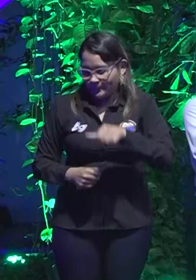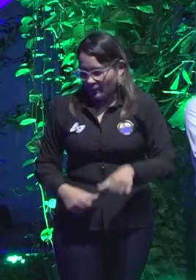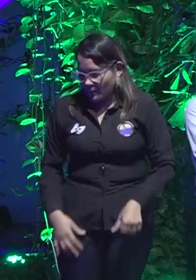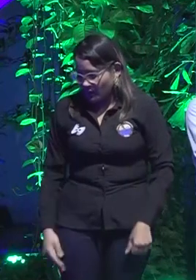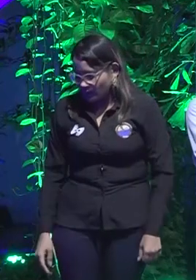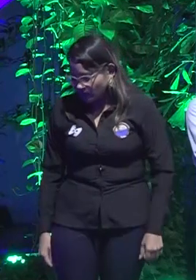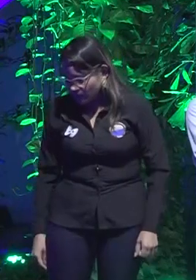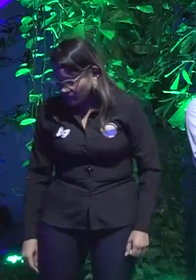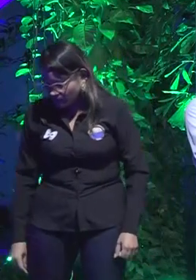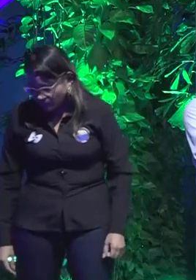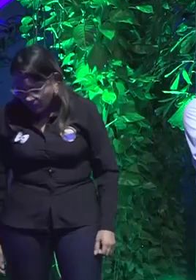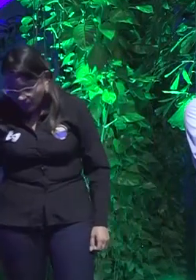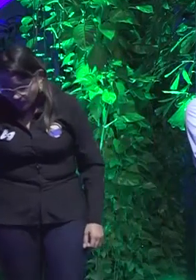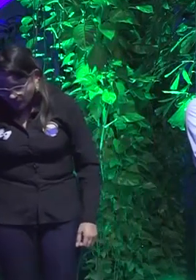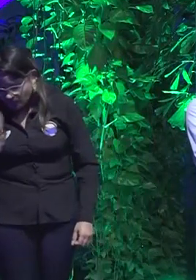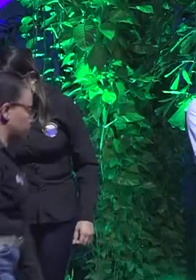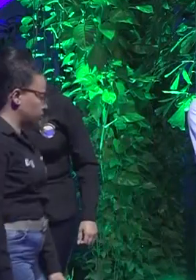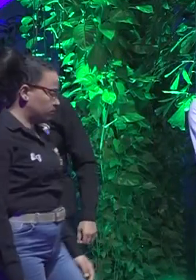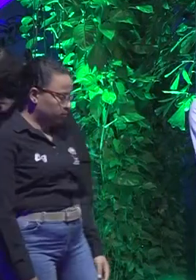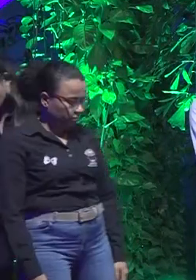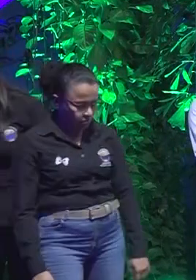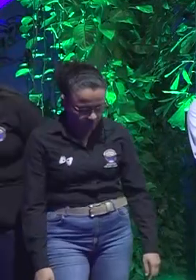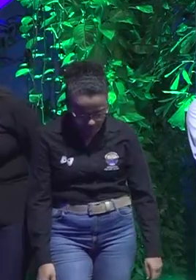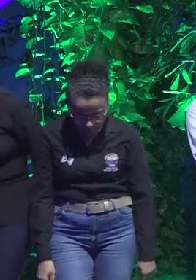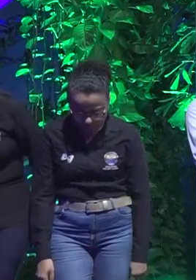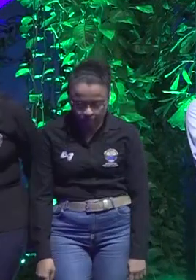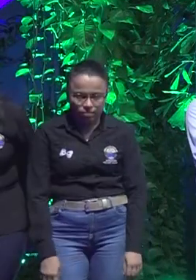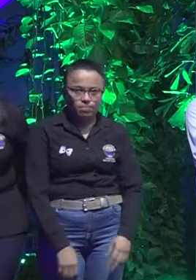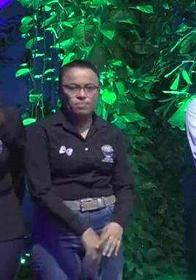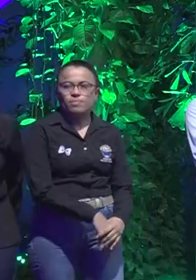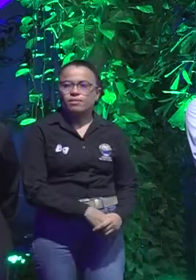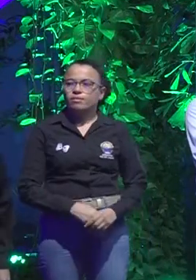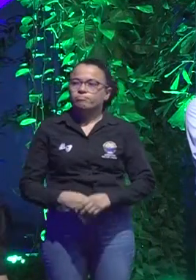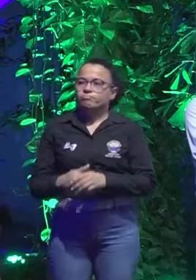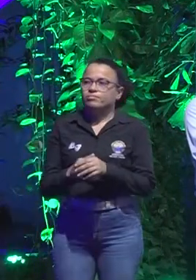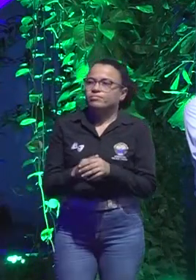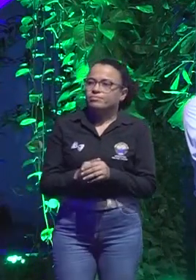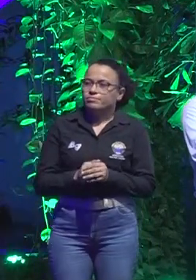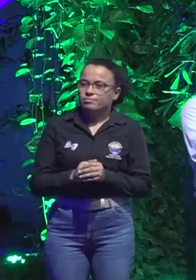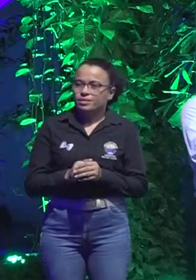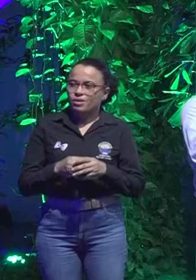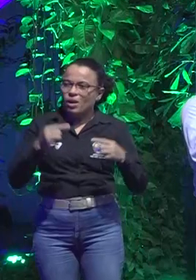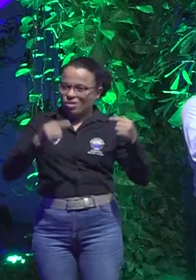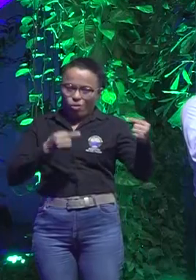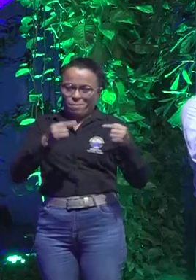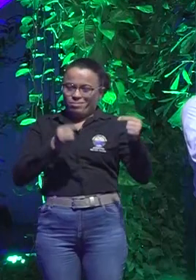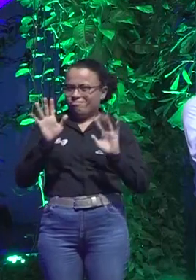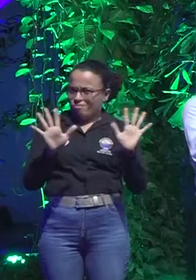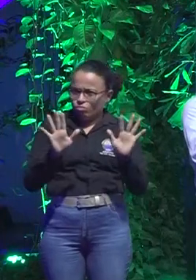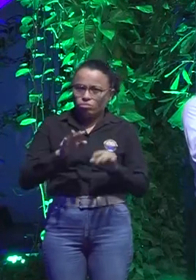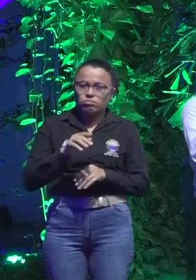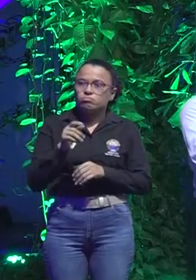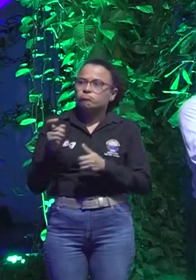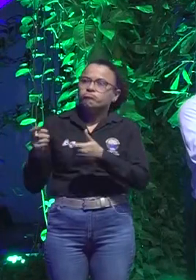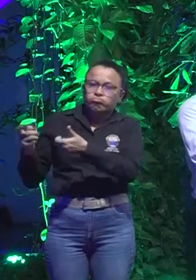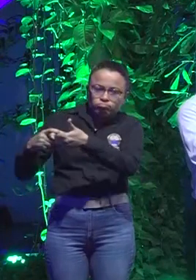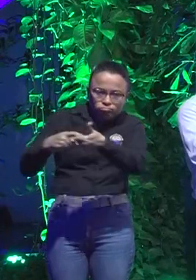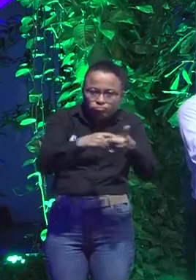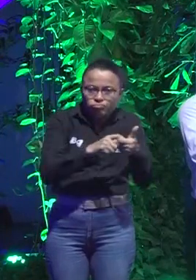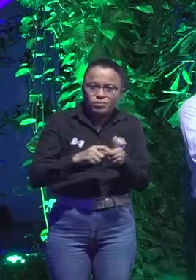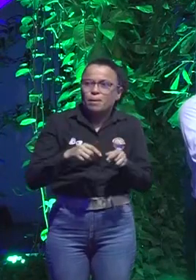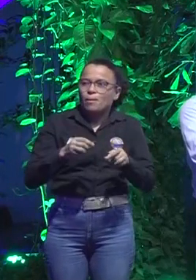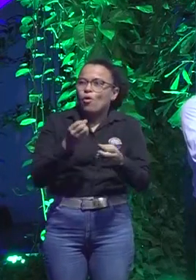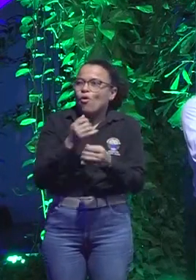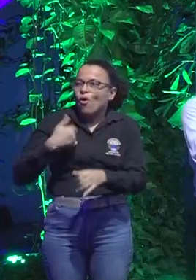Santa Marta y el Magdalena, miles de jóvenes no llegan a la educación superior. Entonces necesitamos más y mayor educación